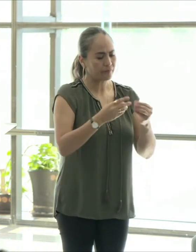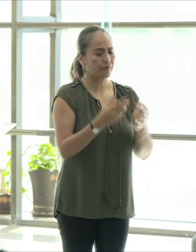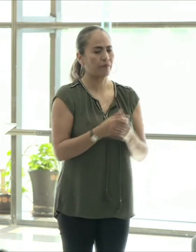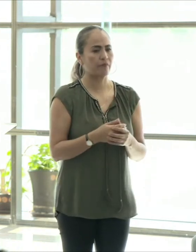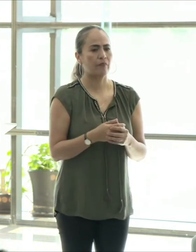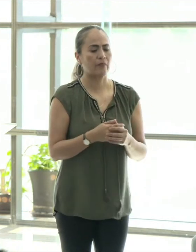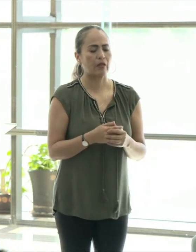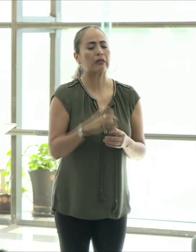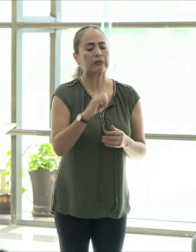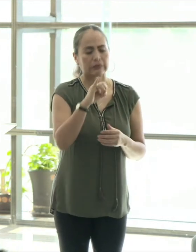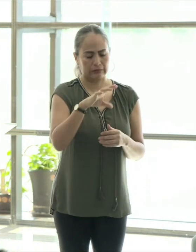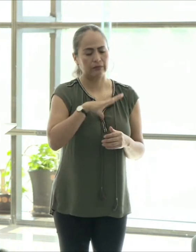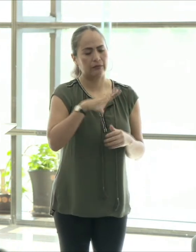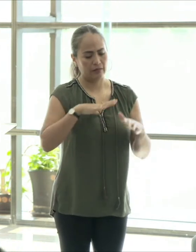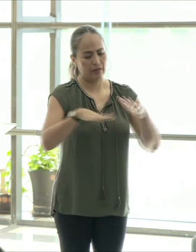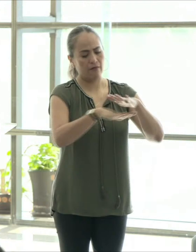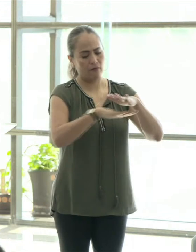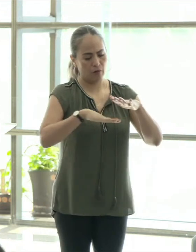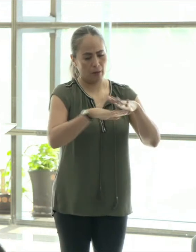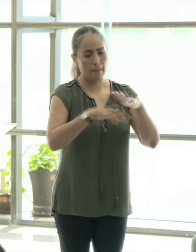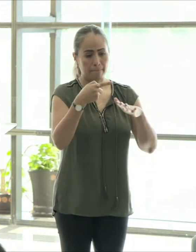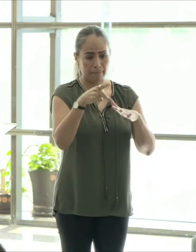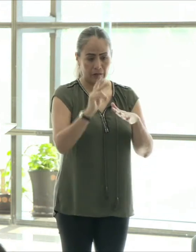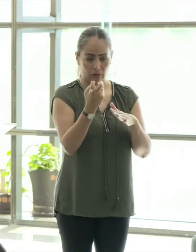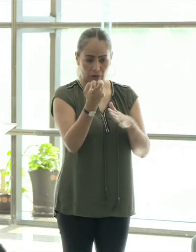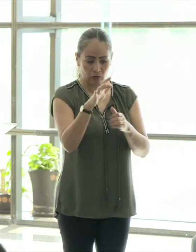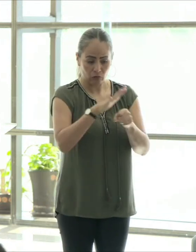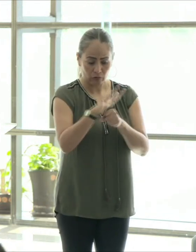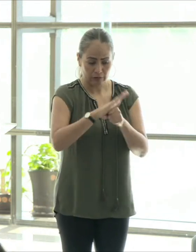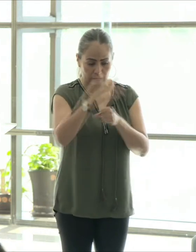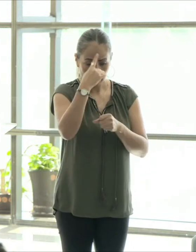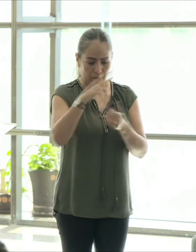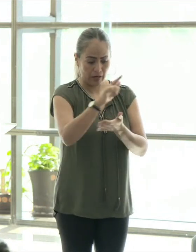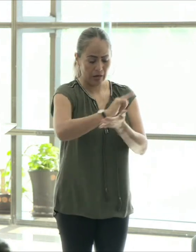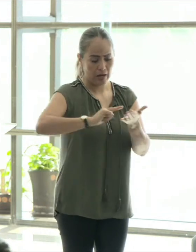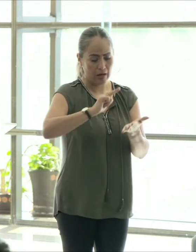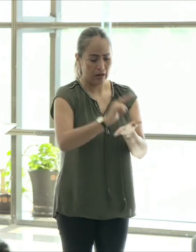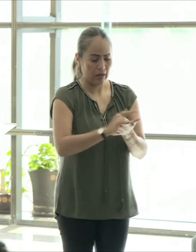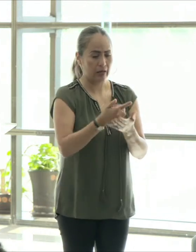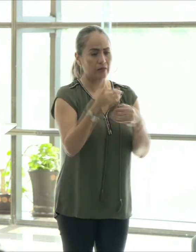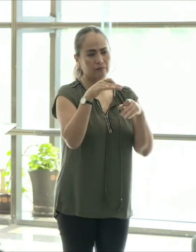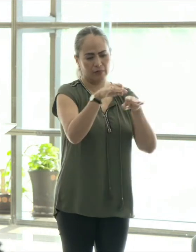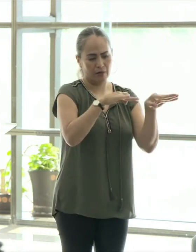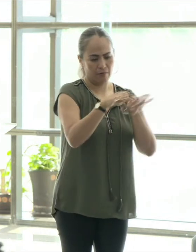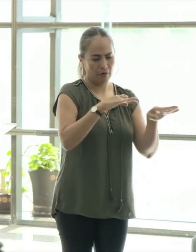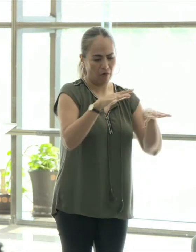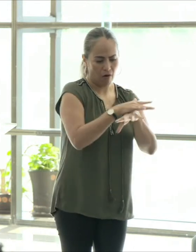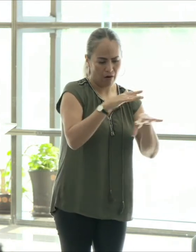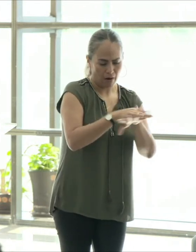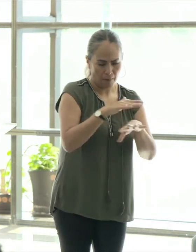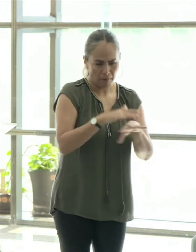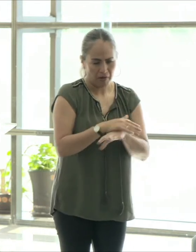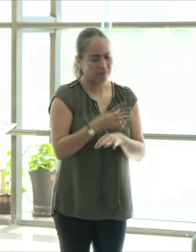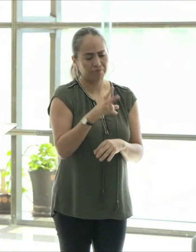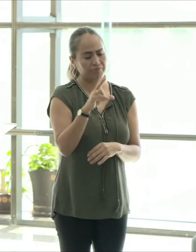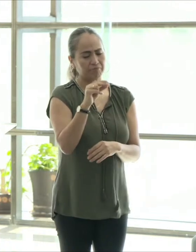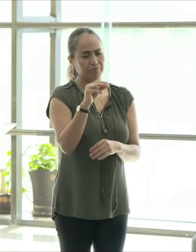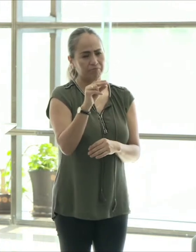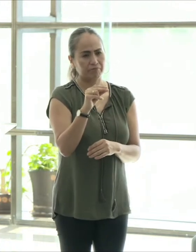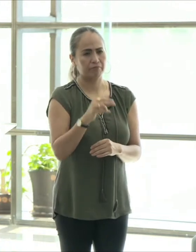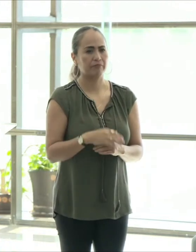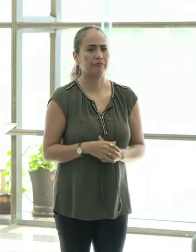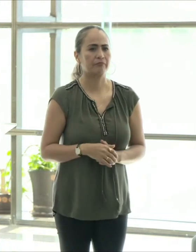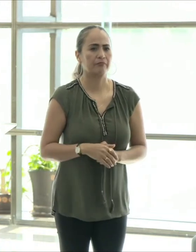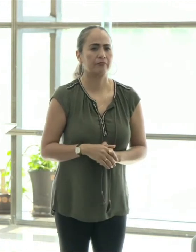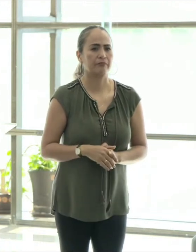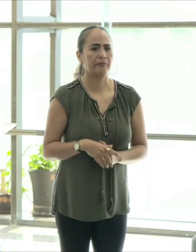creo suficientes para realizar reformas a la legislación en materia laboral y de igualdad en México sin duda yo